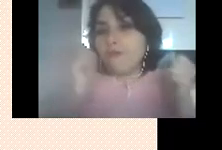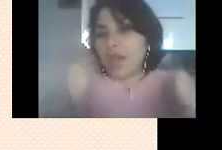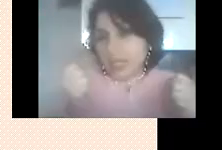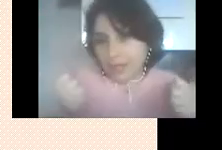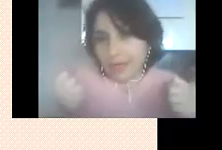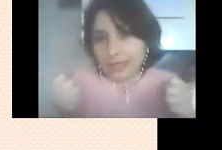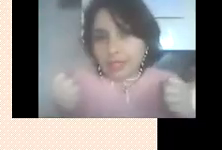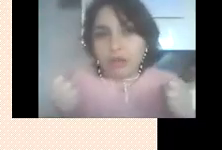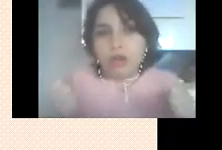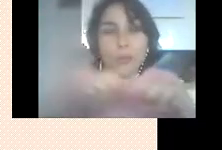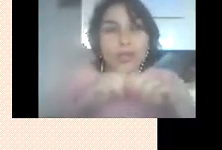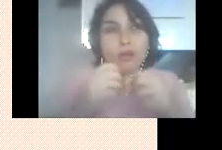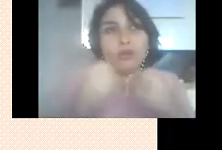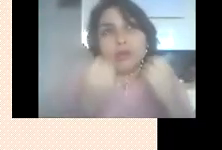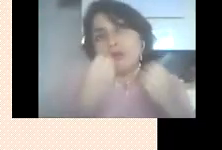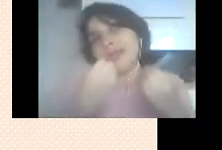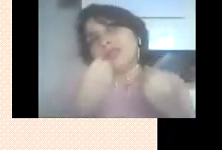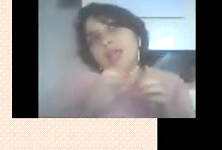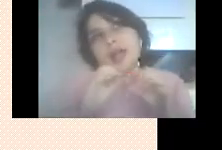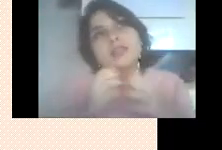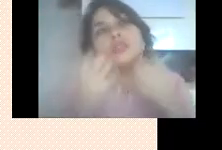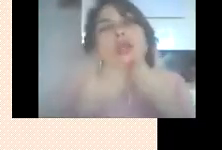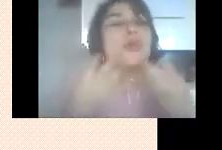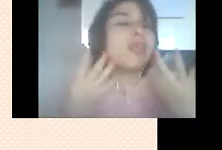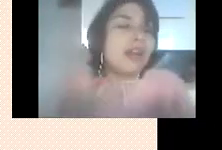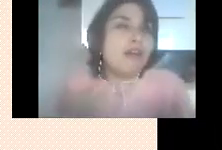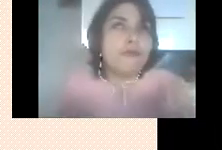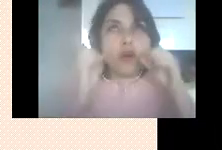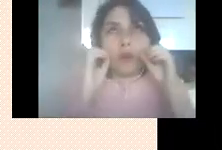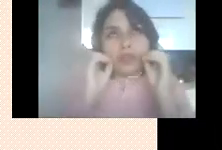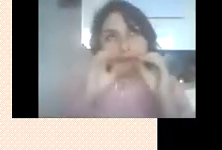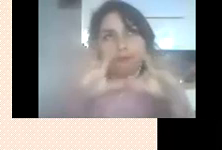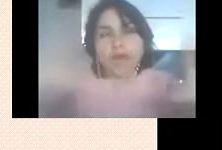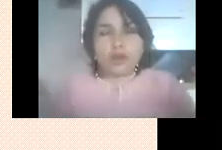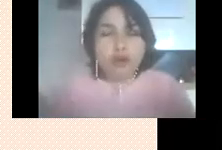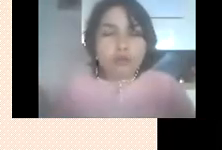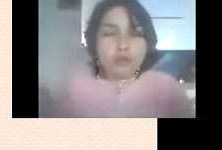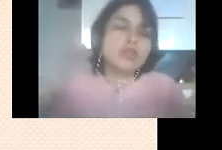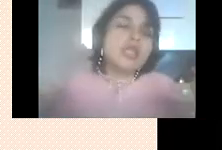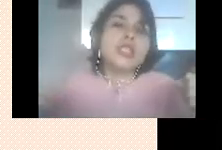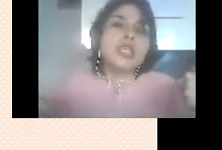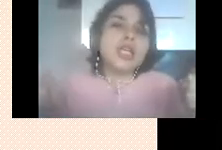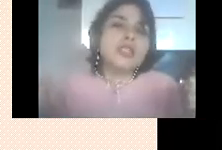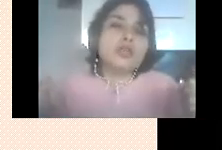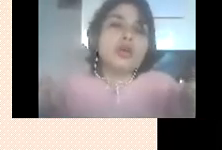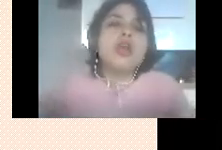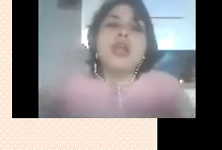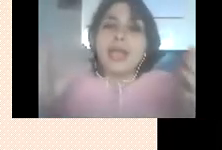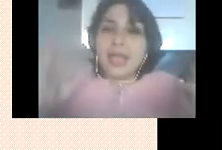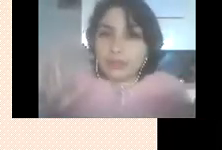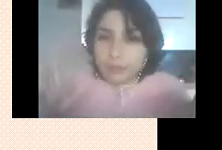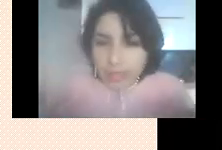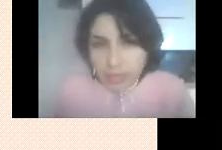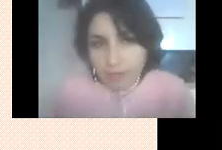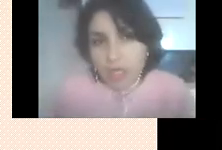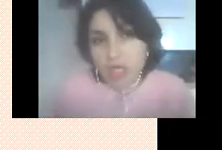era flexible, ¿cierto? Porque uno cuando lo mastica, ¿cierto? Le puede dar la forma, puede inflar globos con el chicle, ¿cierto?